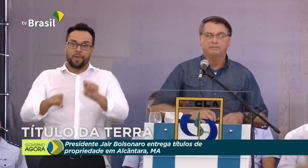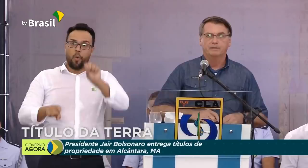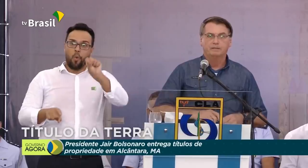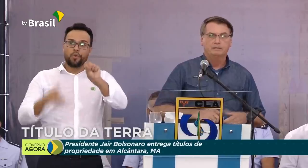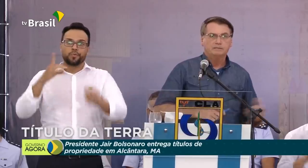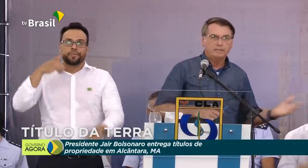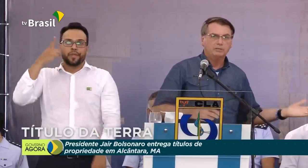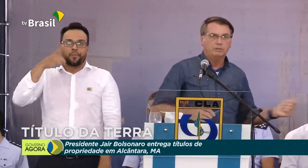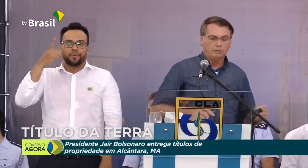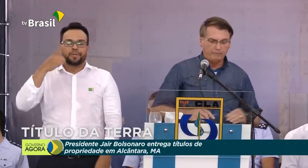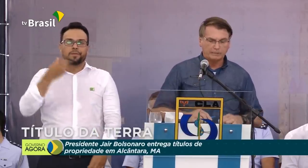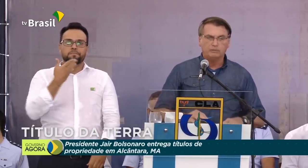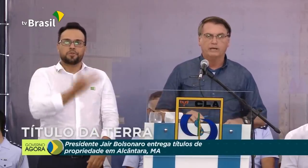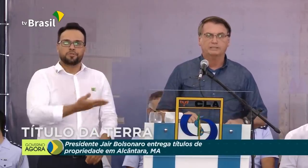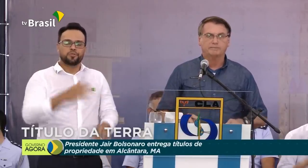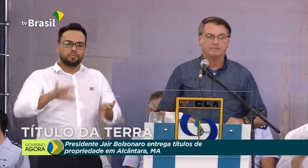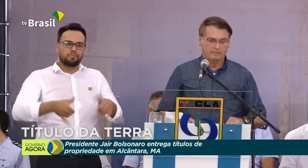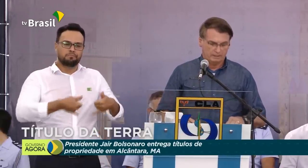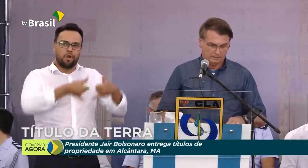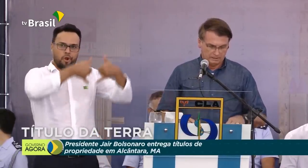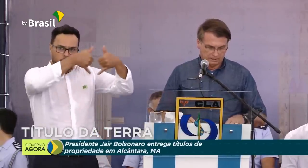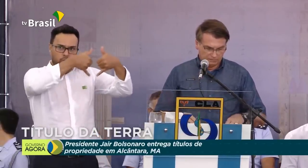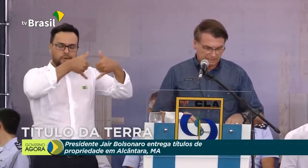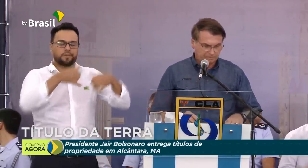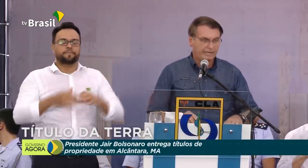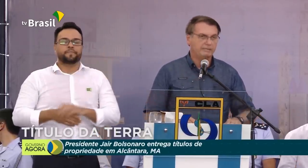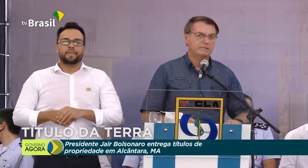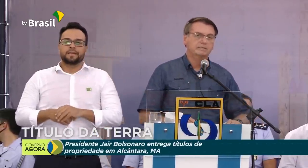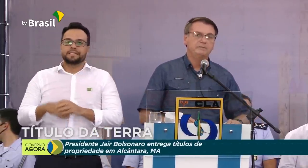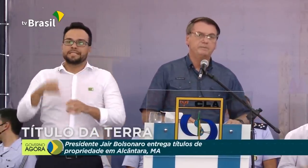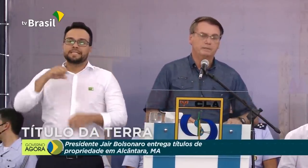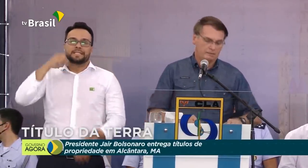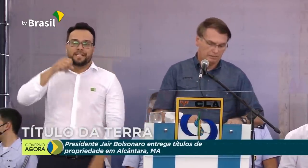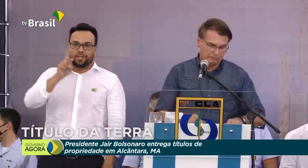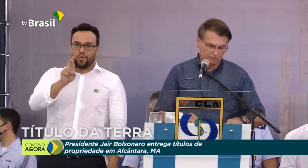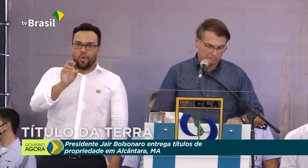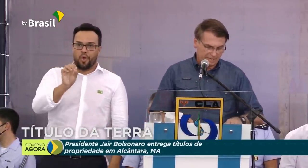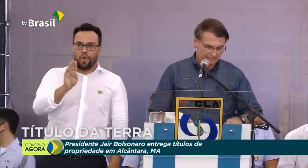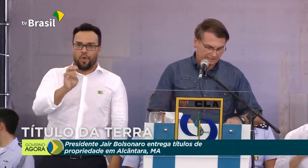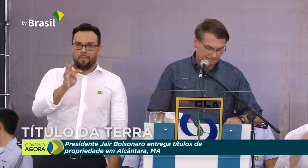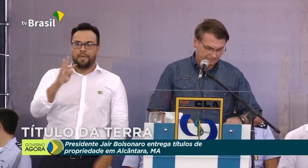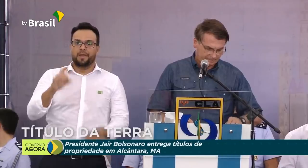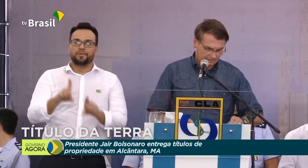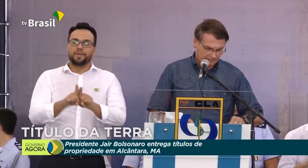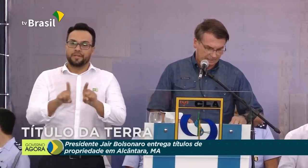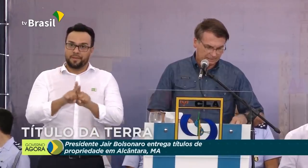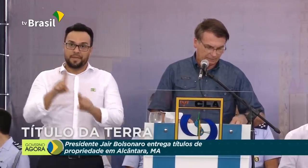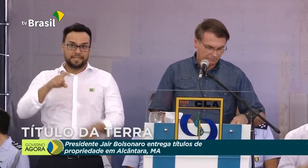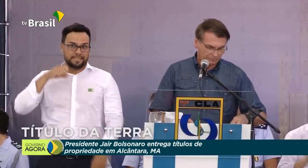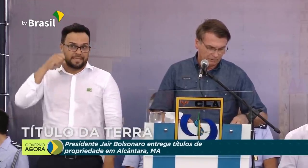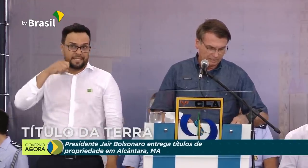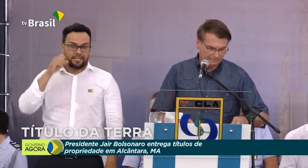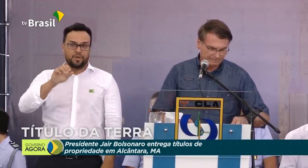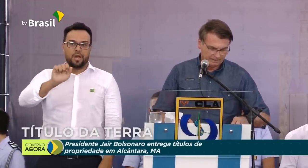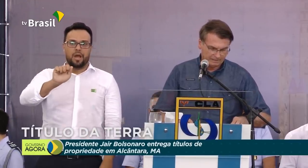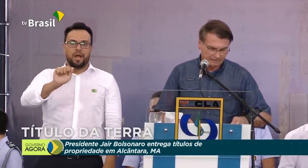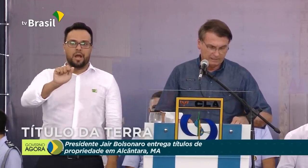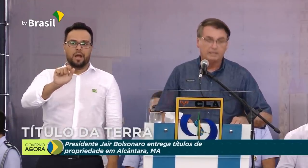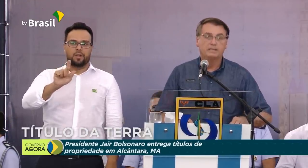ele. Senador Roberto Rocha. Os deputados aqui, Aloysio Mendes, André